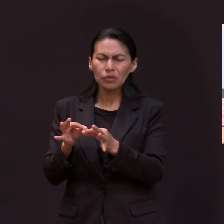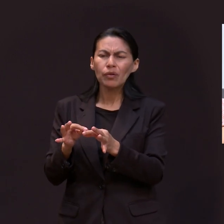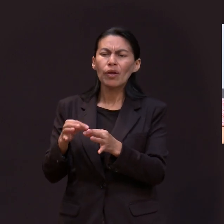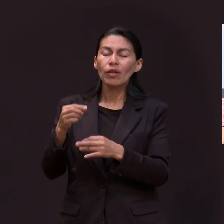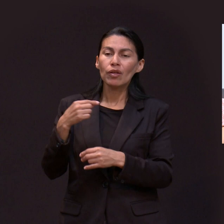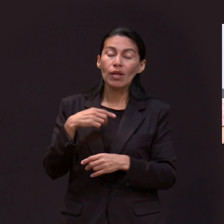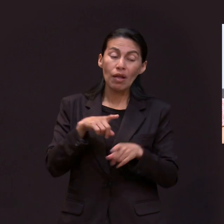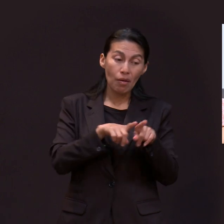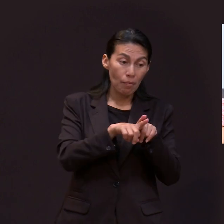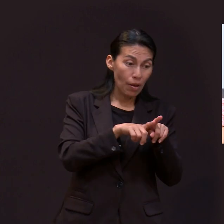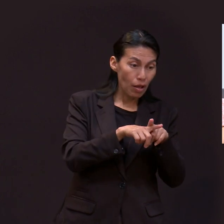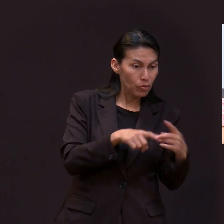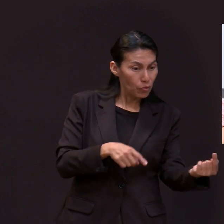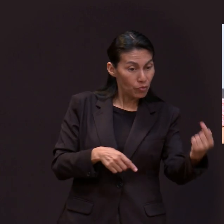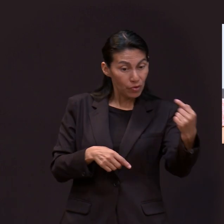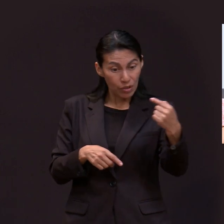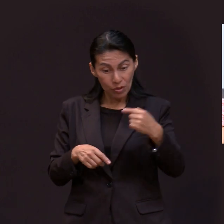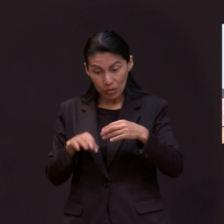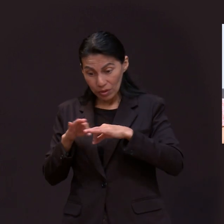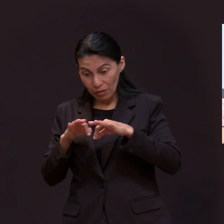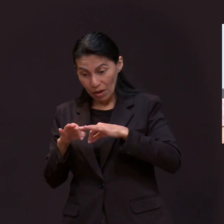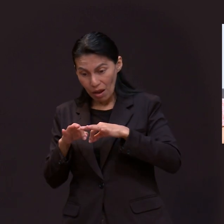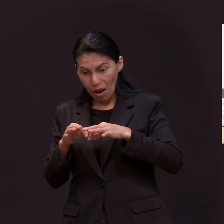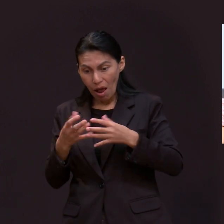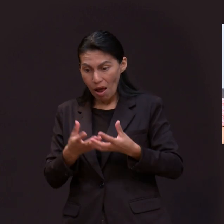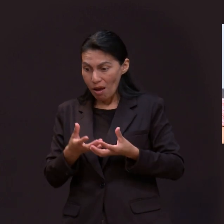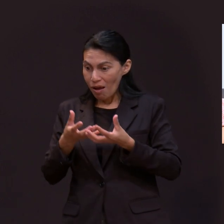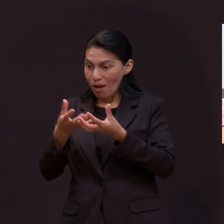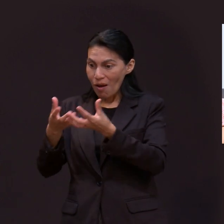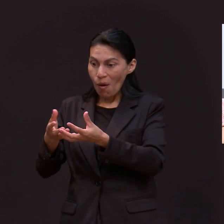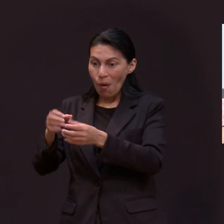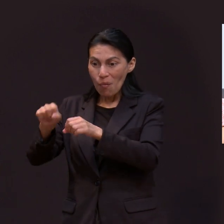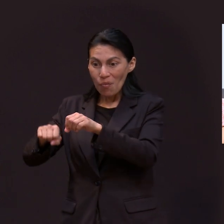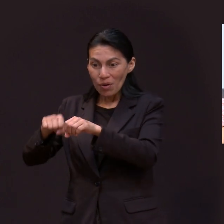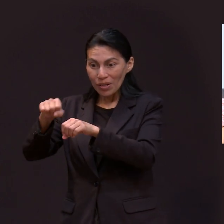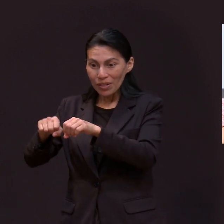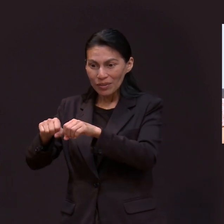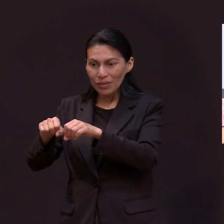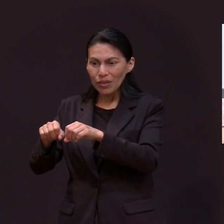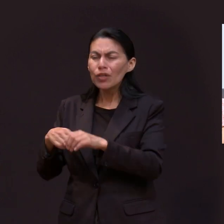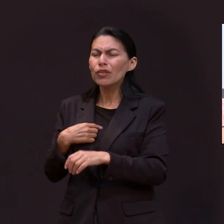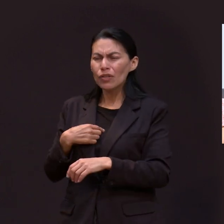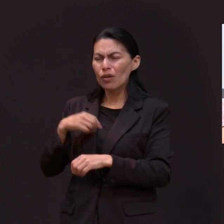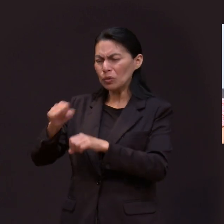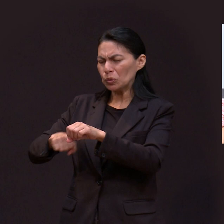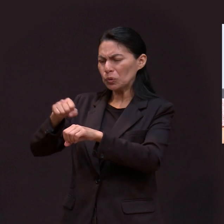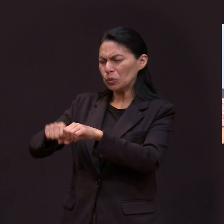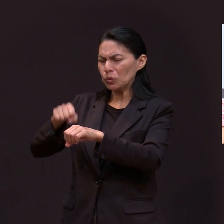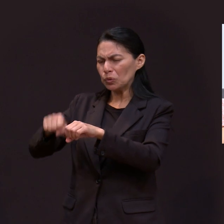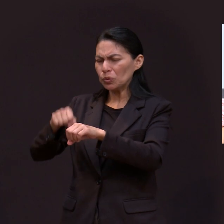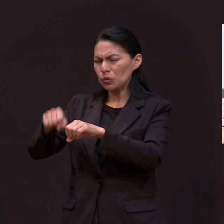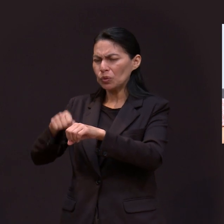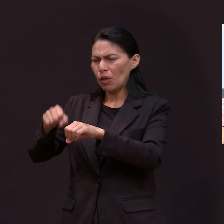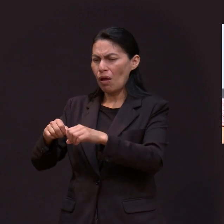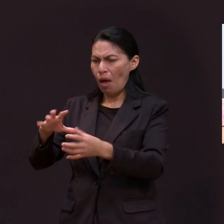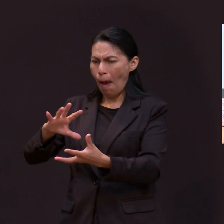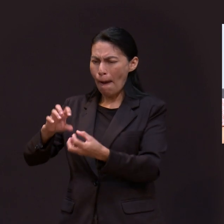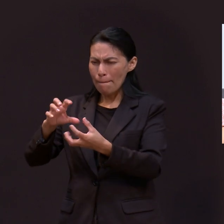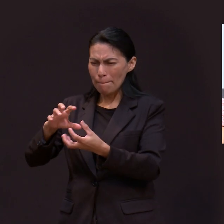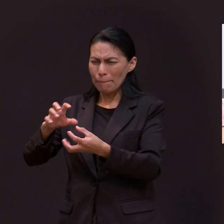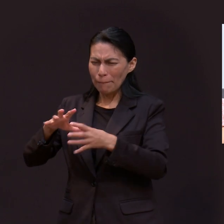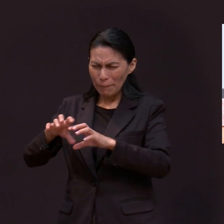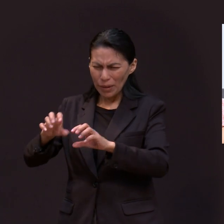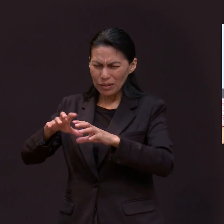me traía el molino a moler de una vez me gustó que cuando salí a la calle a vender ese poquito de masa